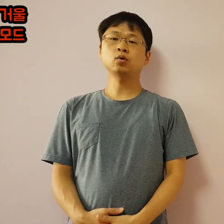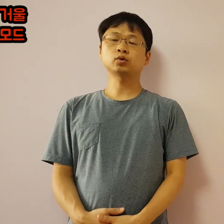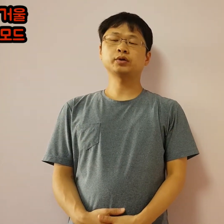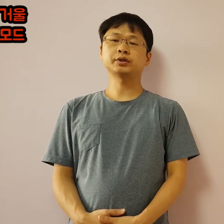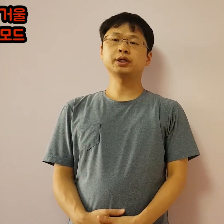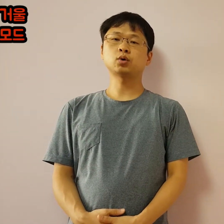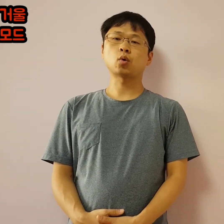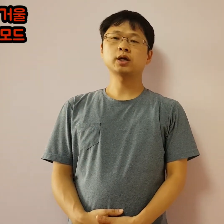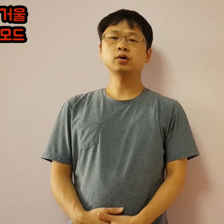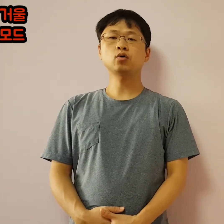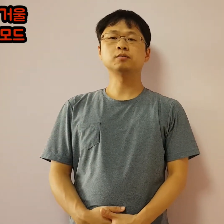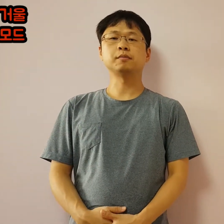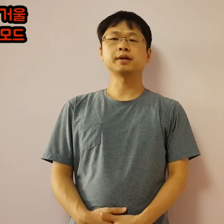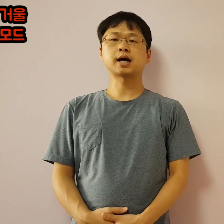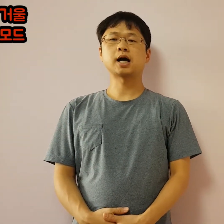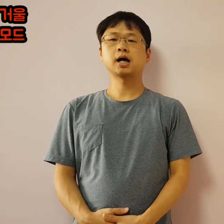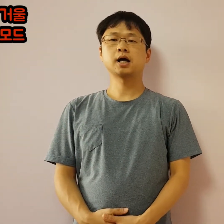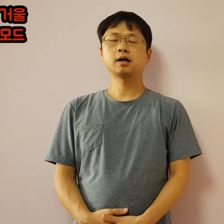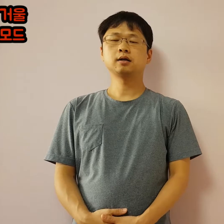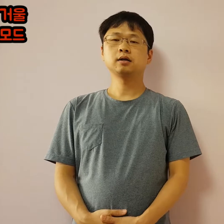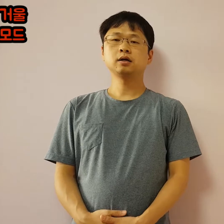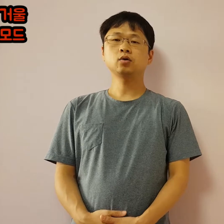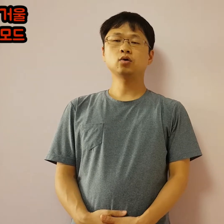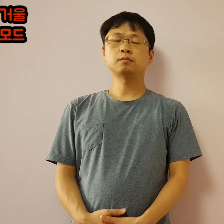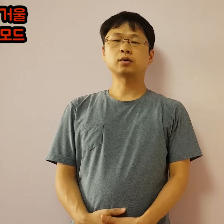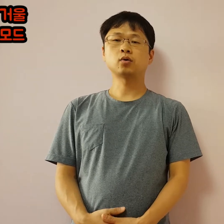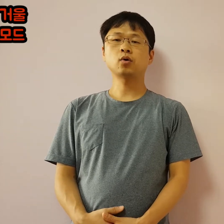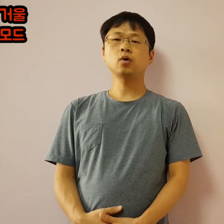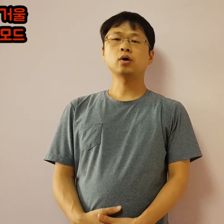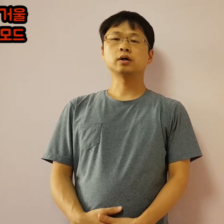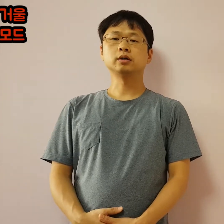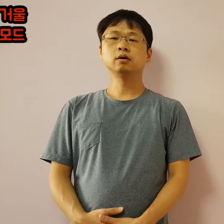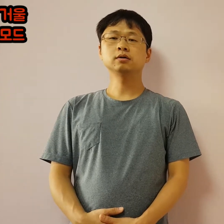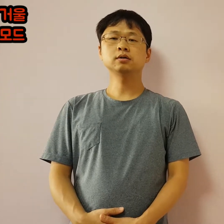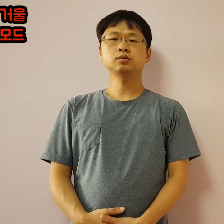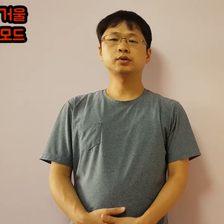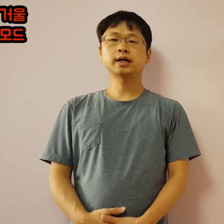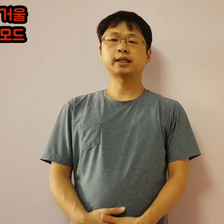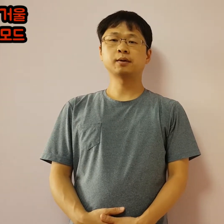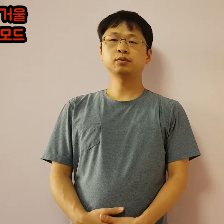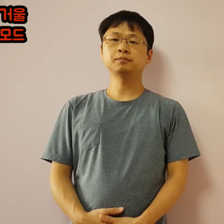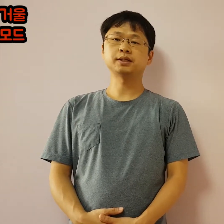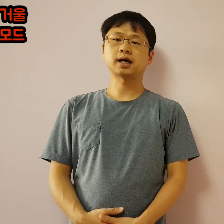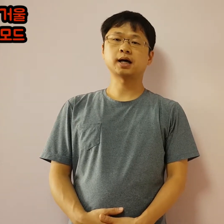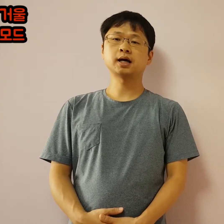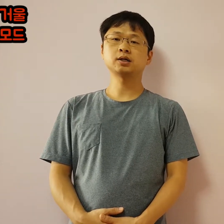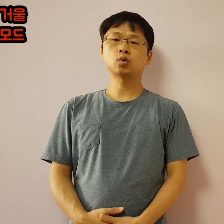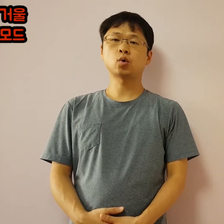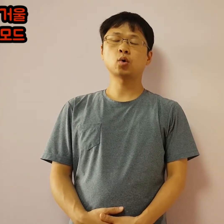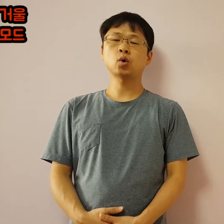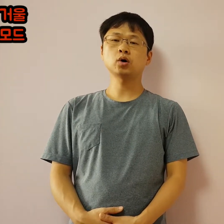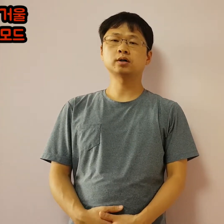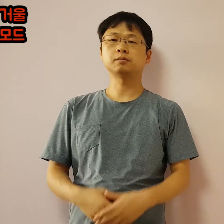희곡도 있죠. 희곡. 희곡은 뭡니까? 희곡은 바로 연극을 위한 대본입니다. 희곡. 그럼